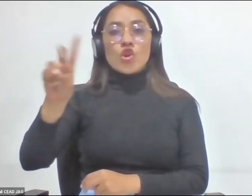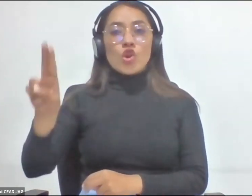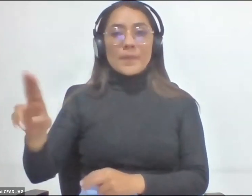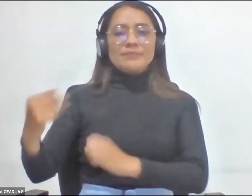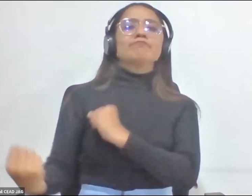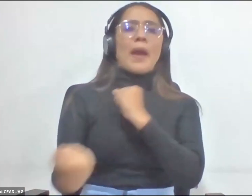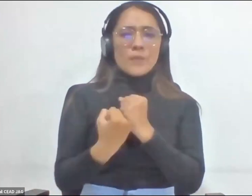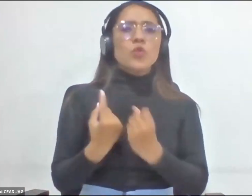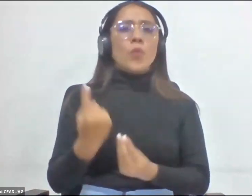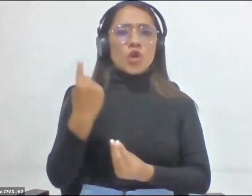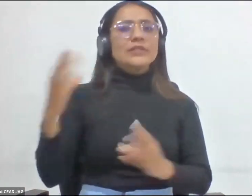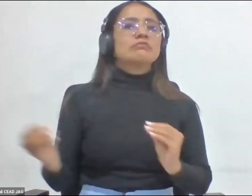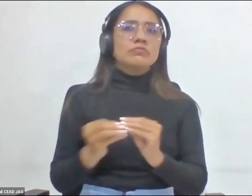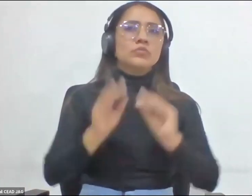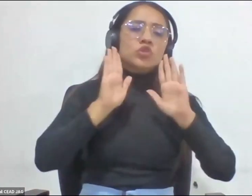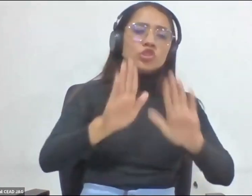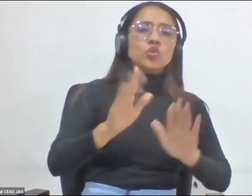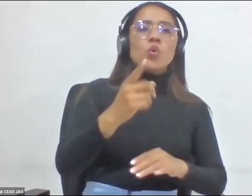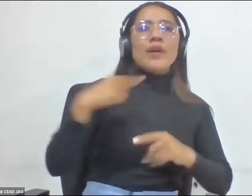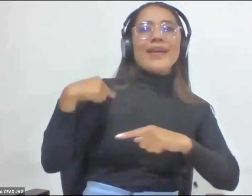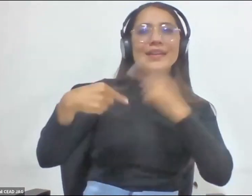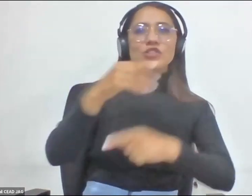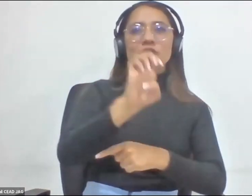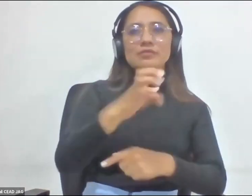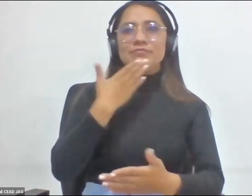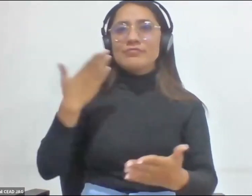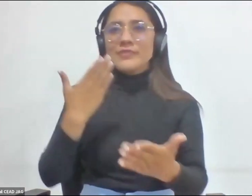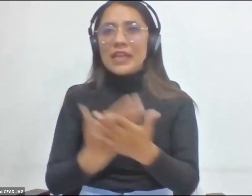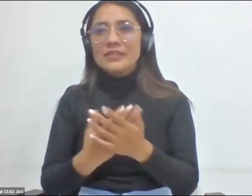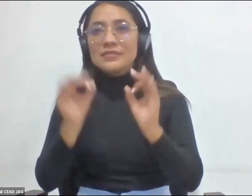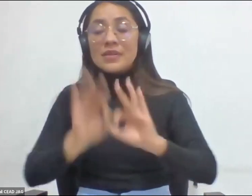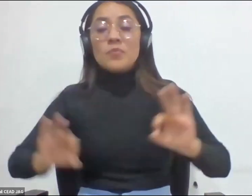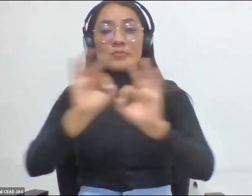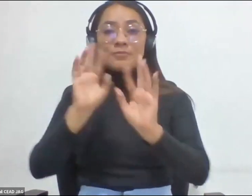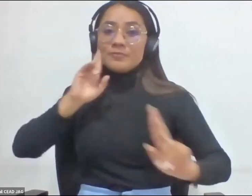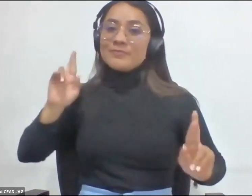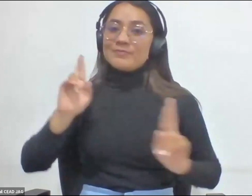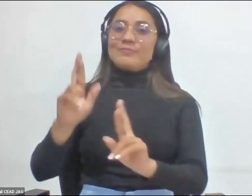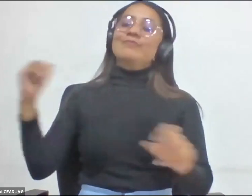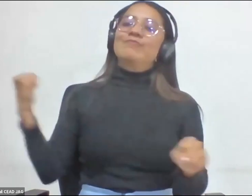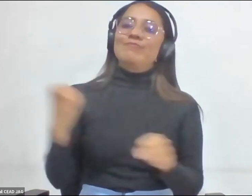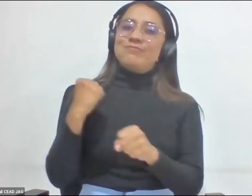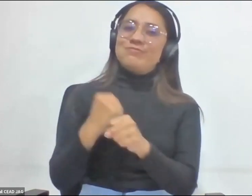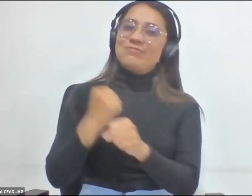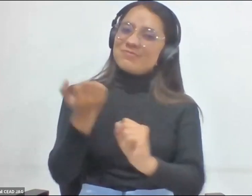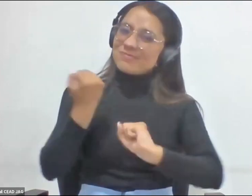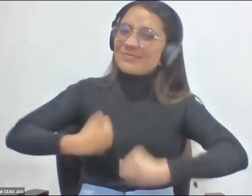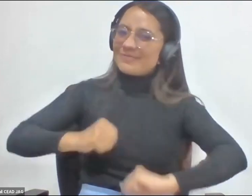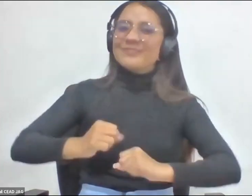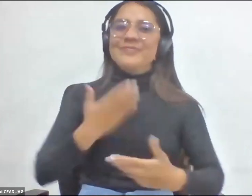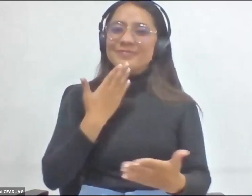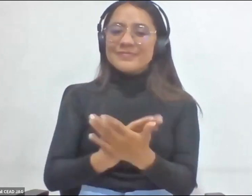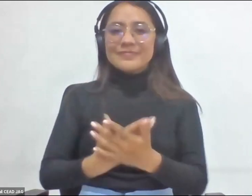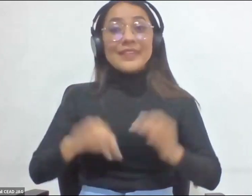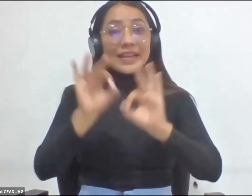generación que también pues quiero reconocer este trabajo que ha venido realizando Entonces quiero dar Claridad